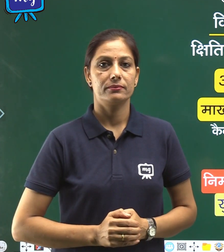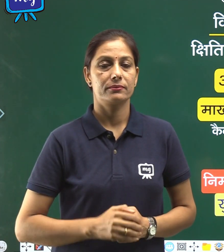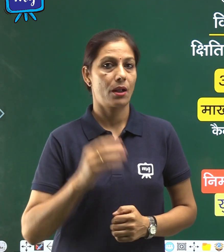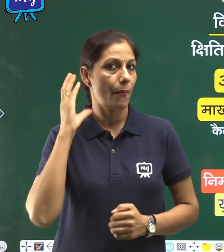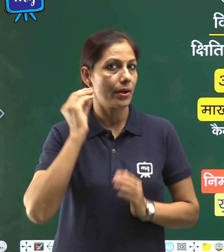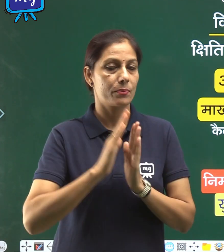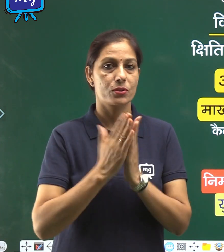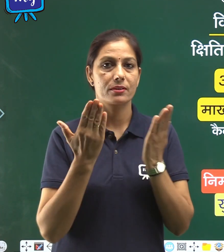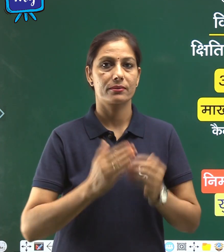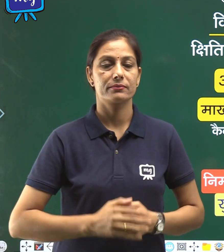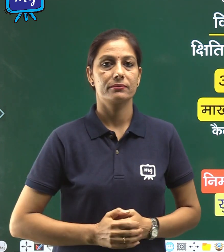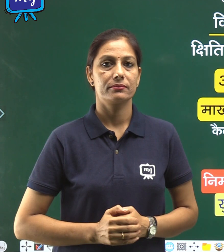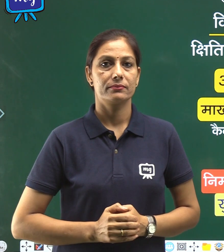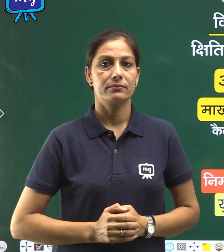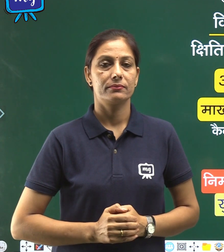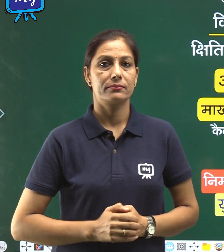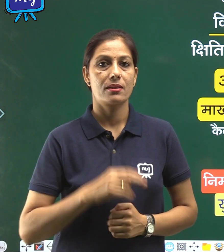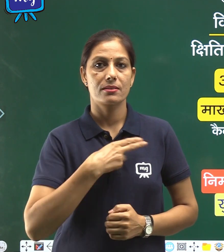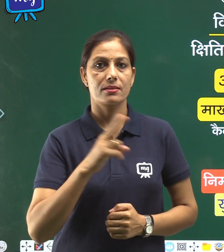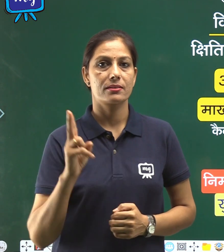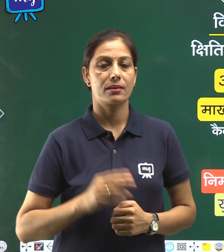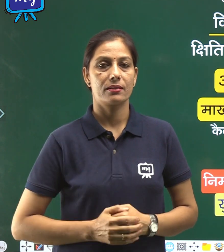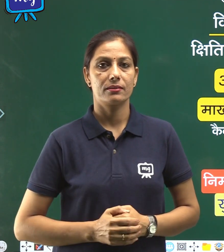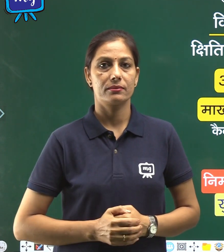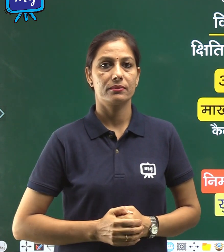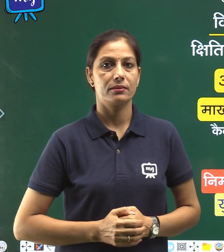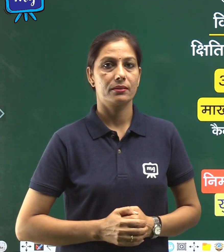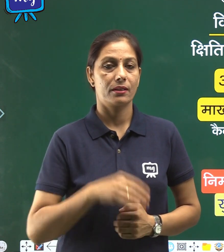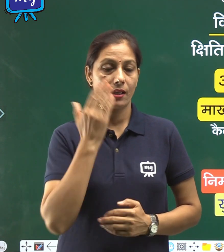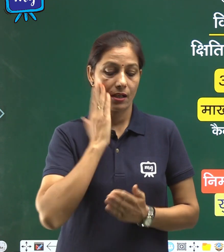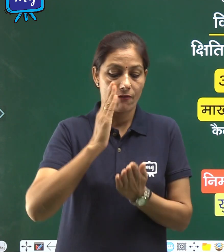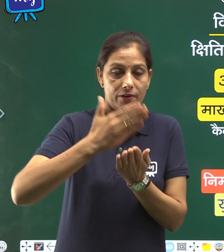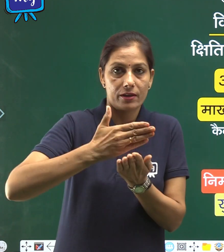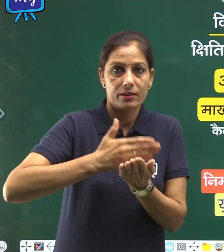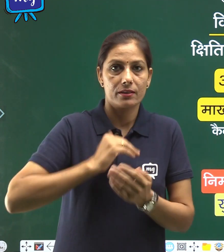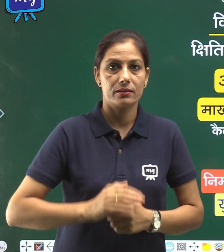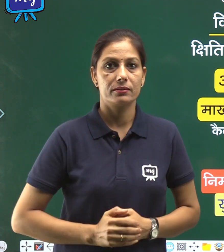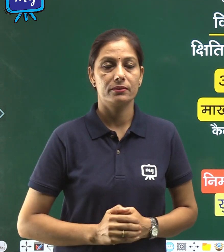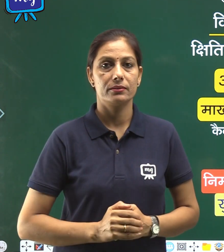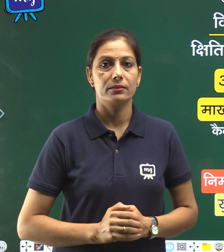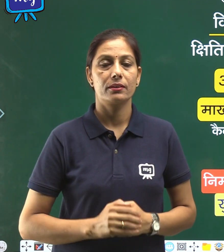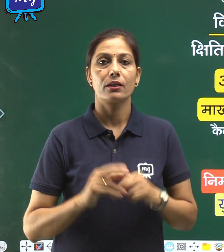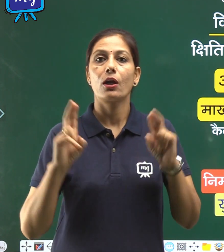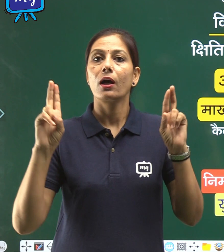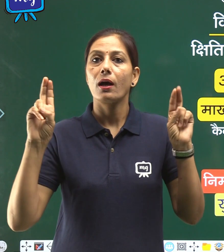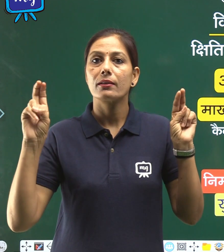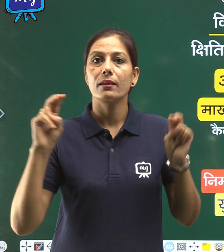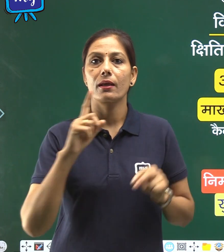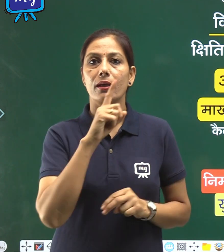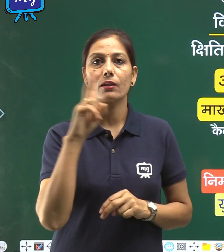पाठ्य पुस्तक क्षितिज के काव्यखंड का अध्याय